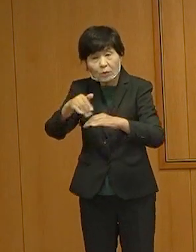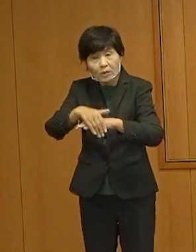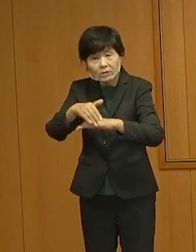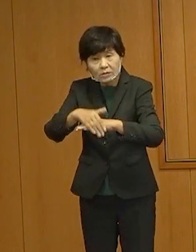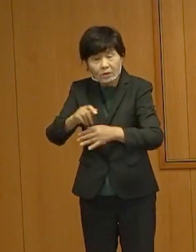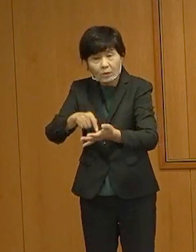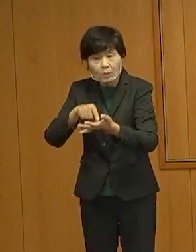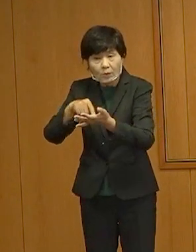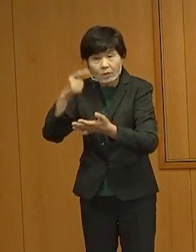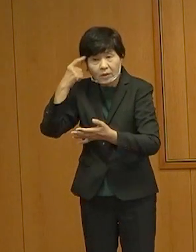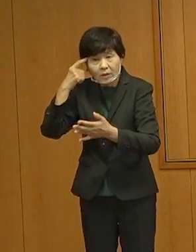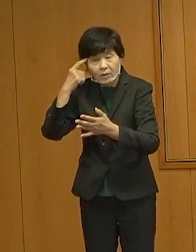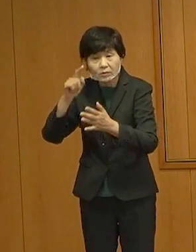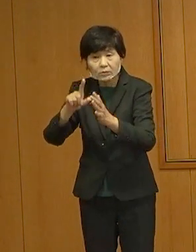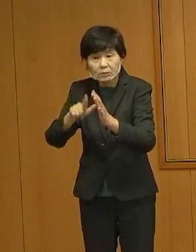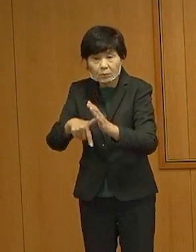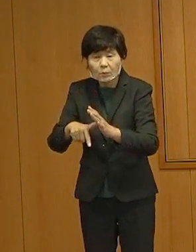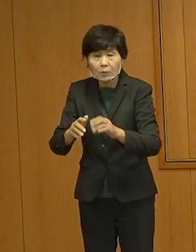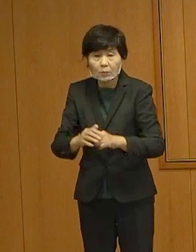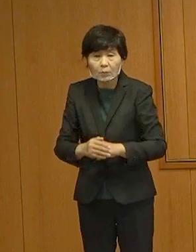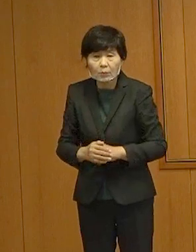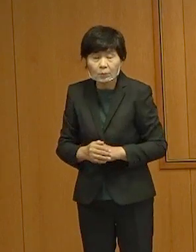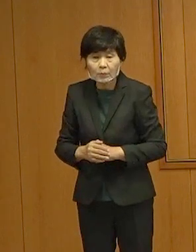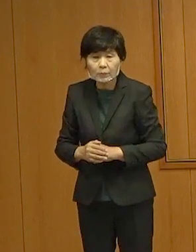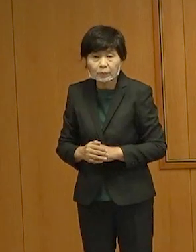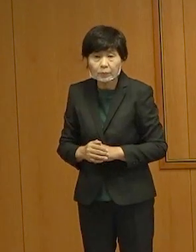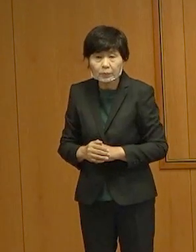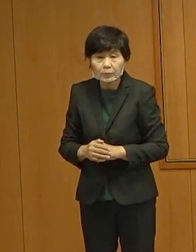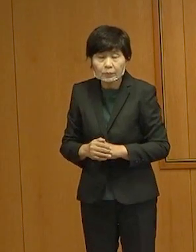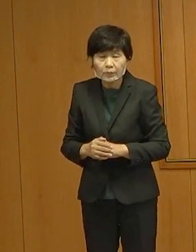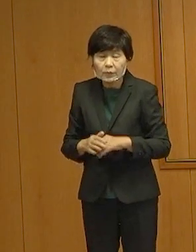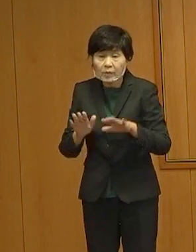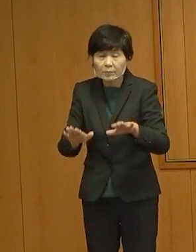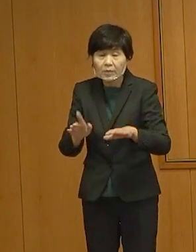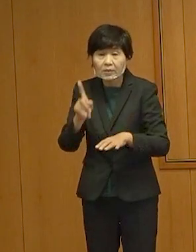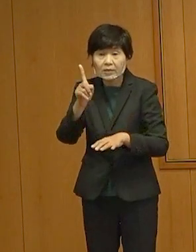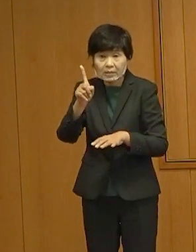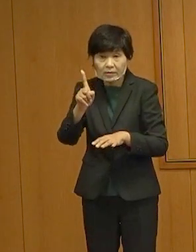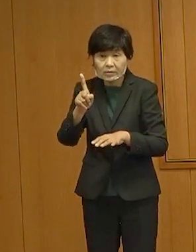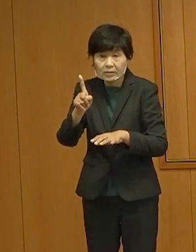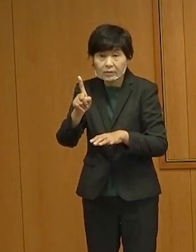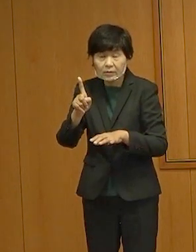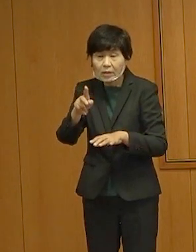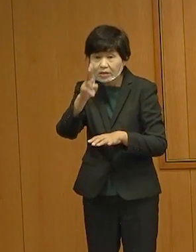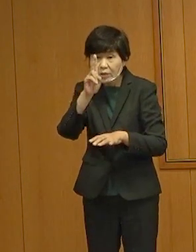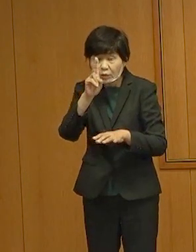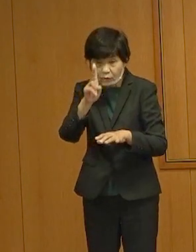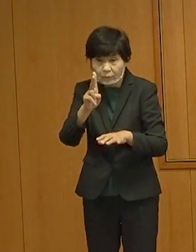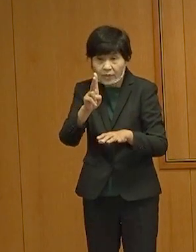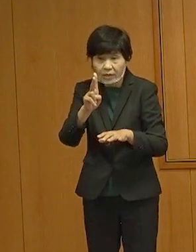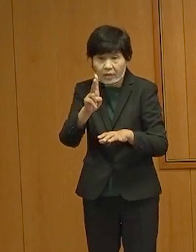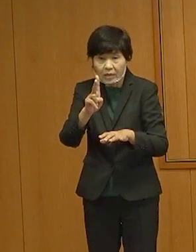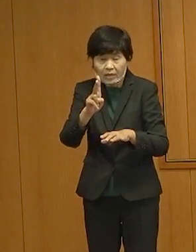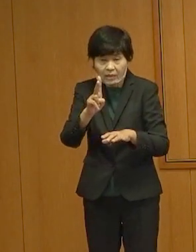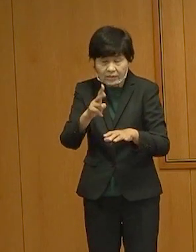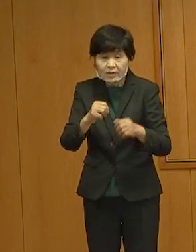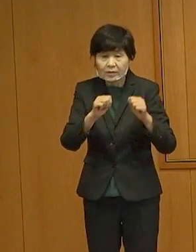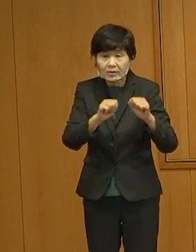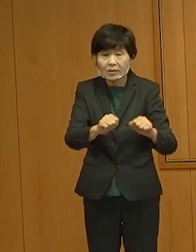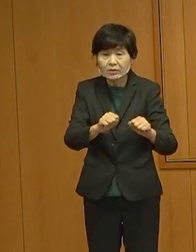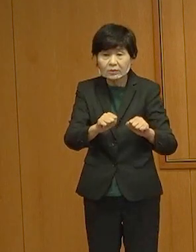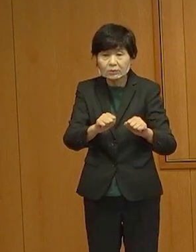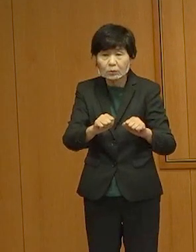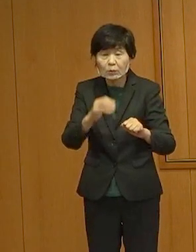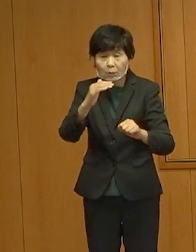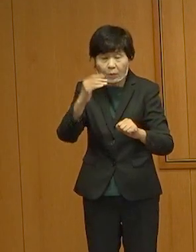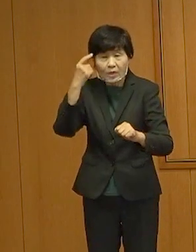がなかなか遅かったという状況もありますので、一旦、昼間の時間帯にまた戻していくということで考